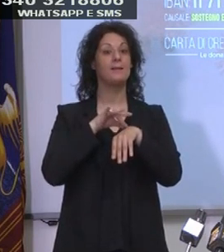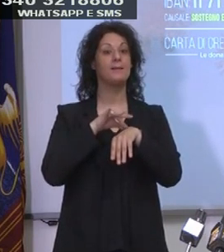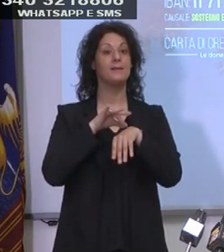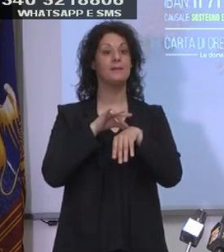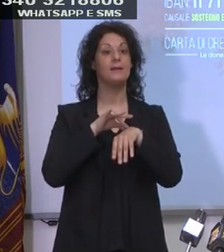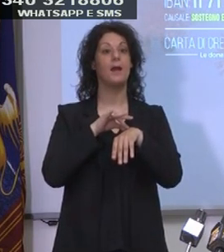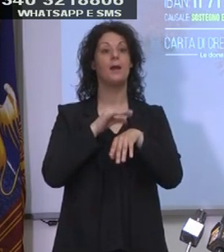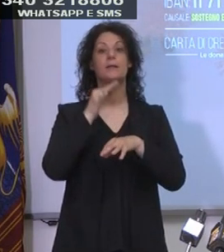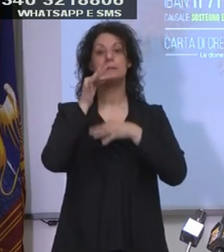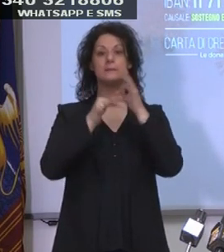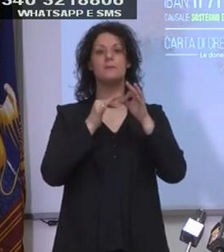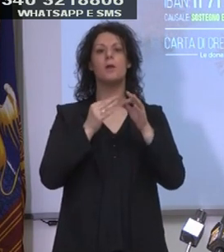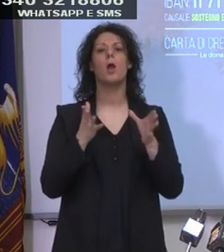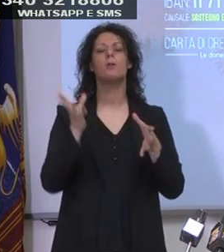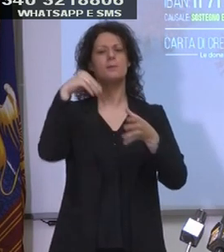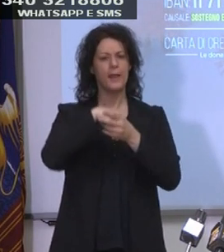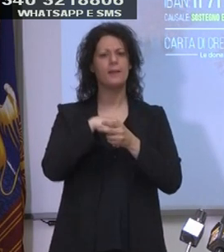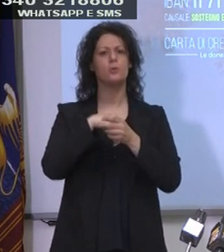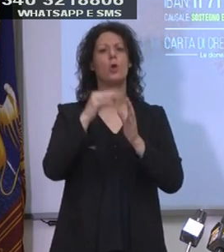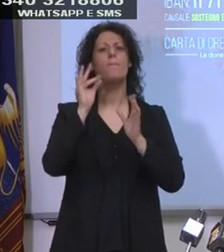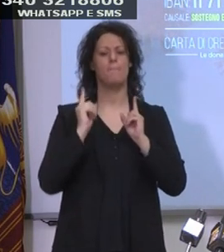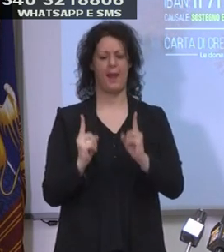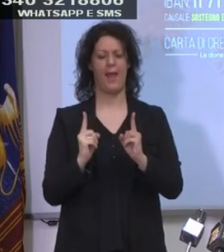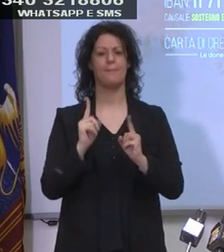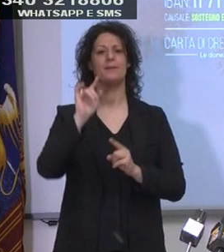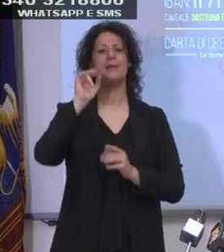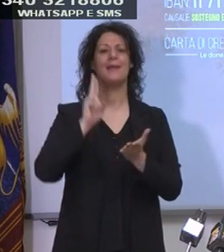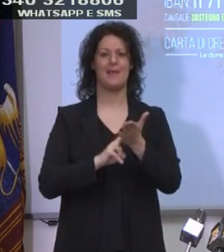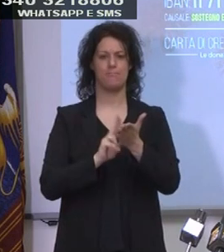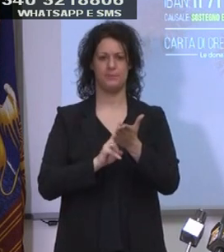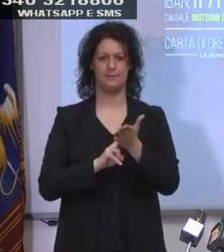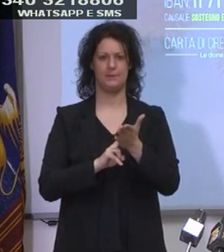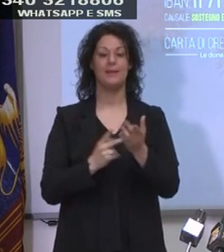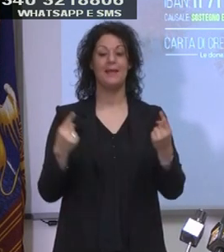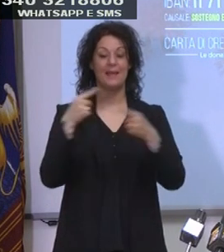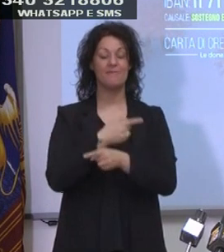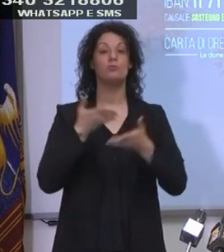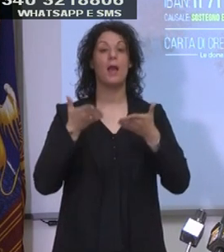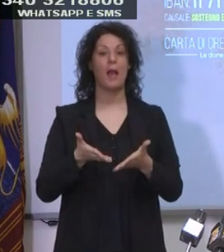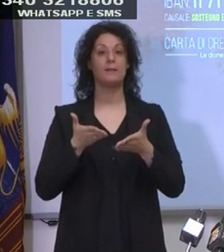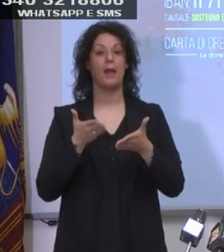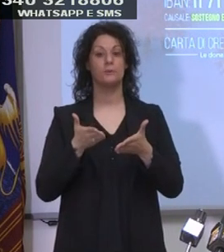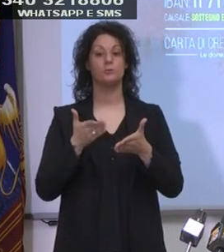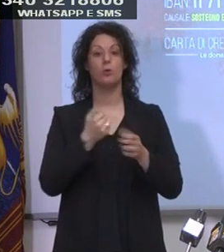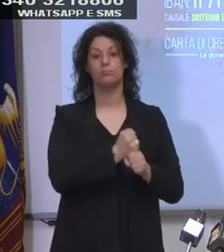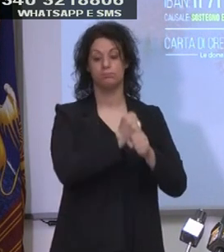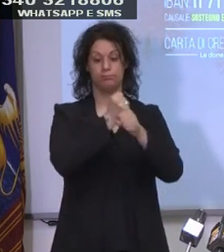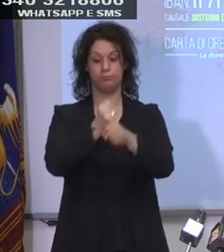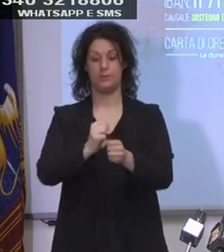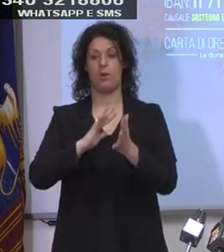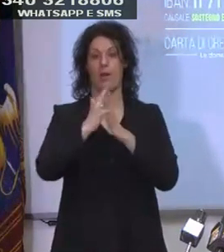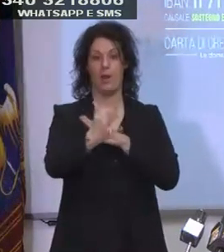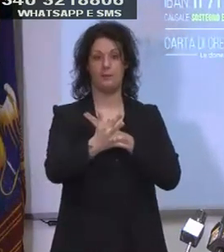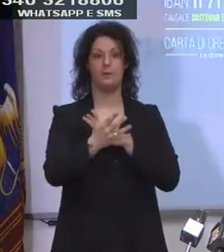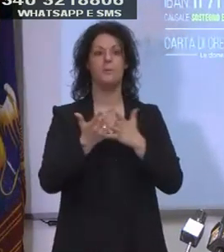dei parametri INPS, ora invece è stata trasferita in termini tecnici, però non è che parta un'azione penale